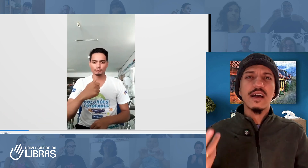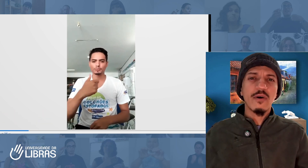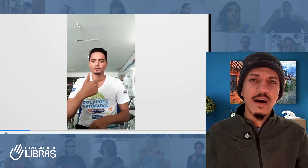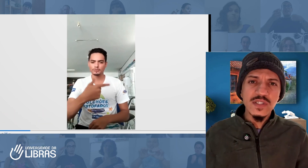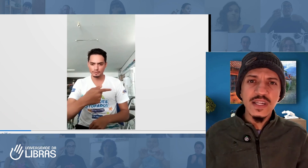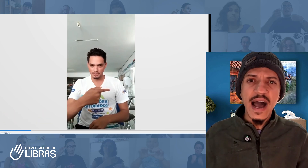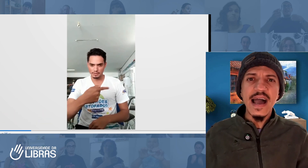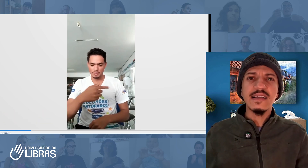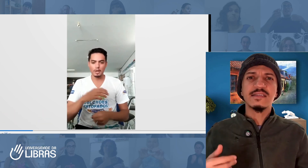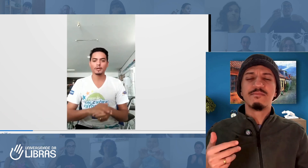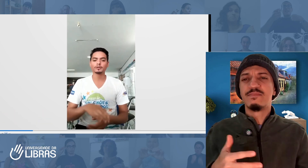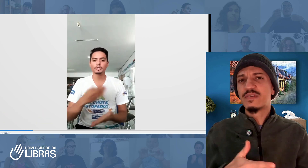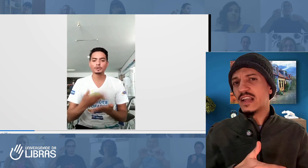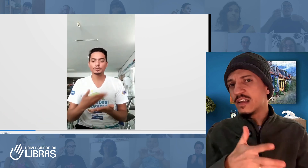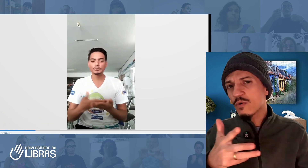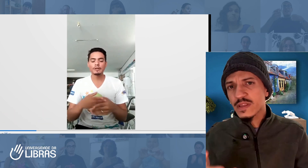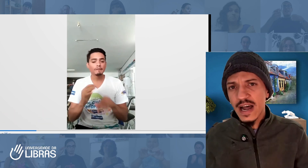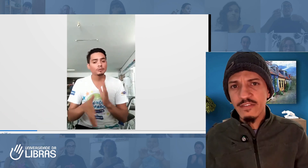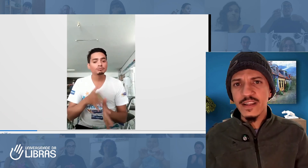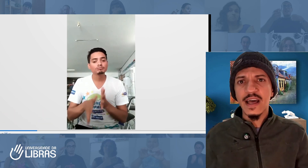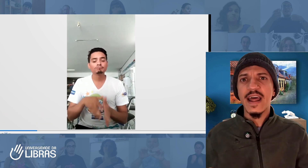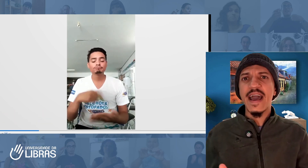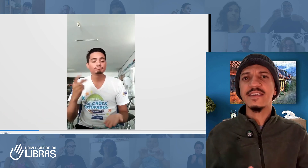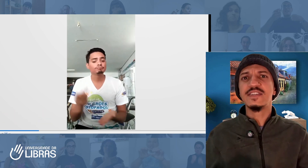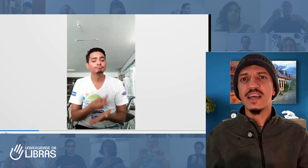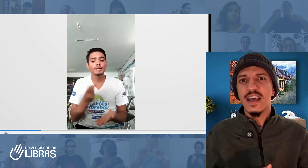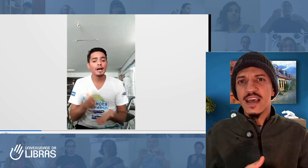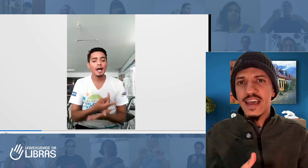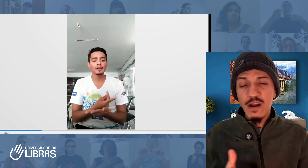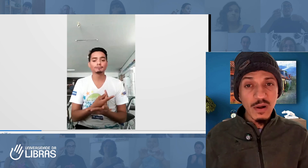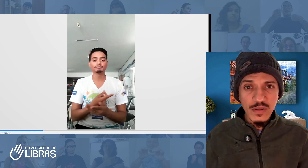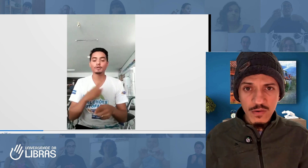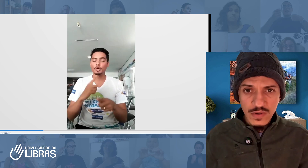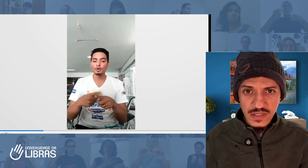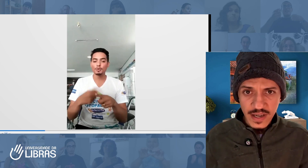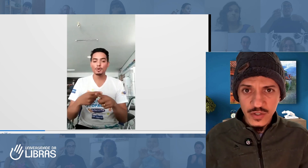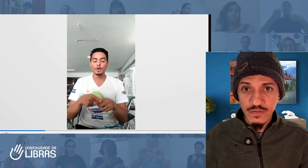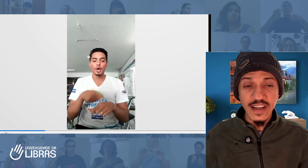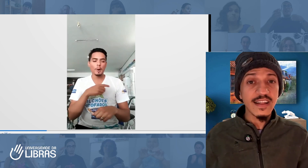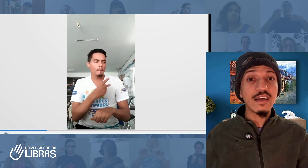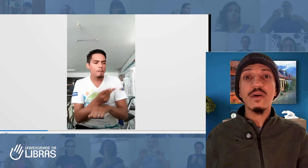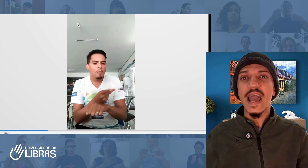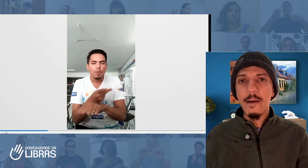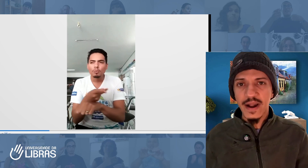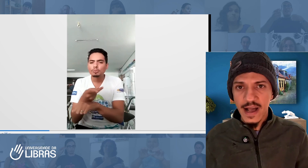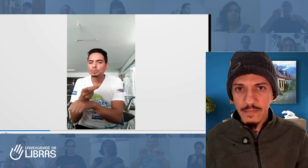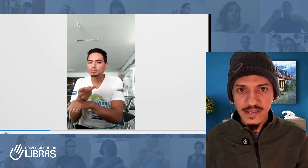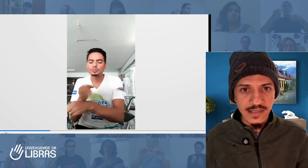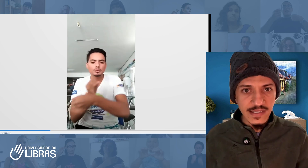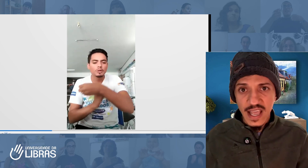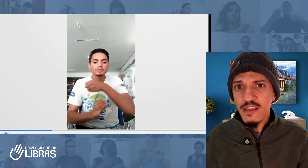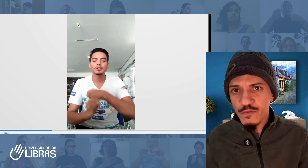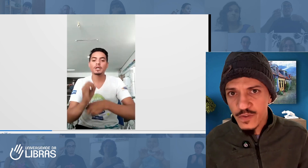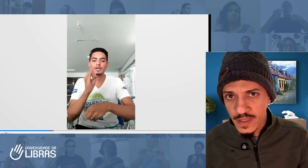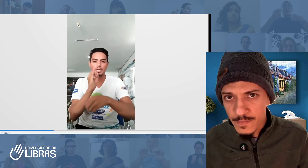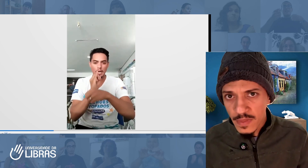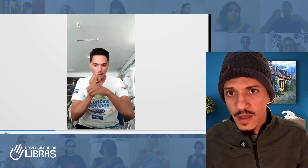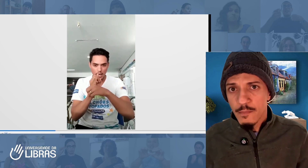os sinais que ele encontrava na internet. E era uma luta constante, um verdadeiro quebra-cabeça sem fim, porque